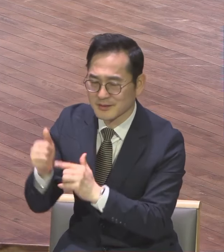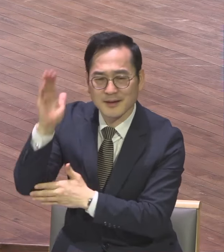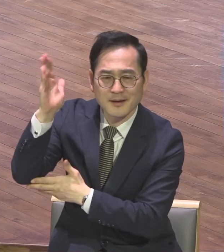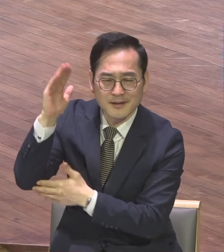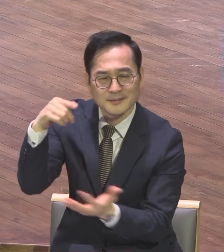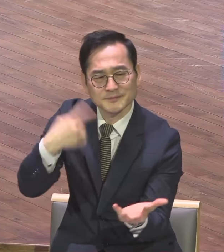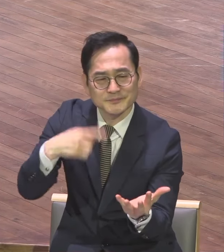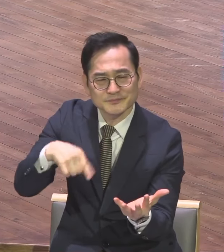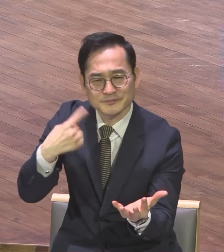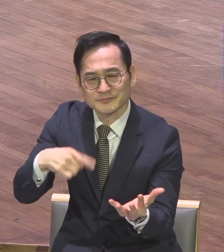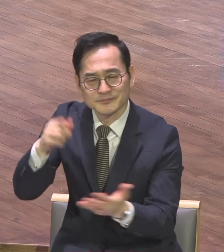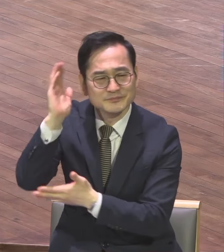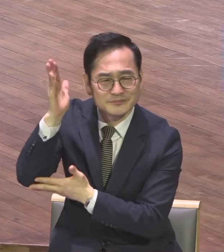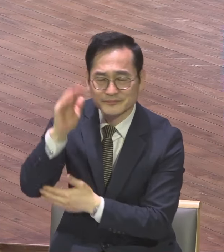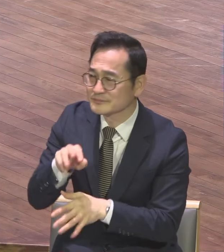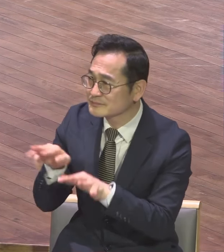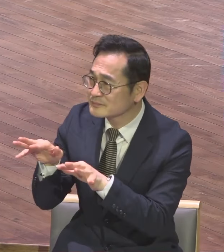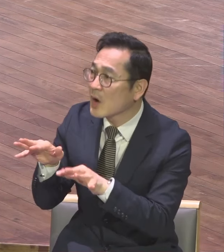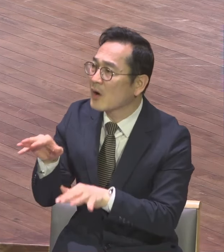포럼 대화하는 것입니다.